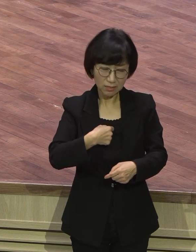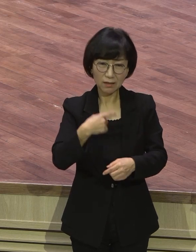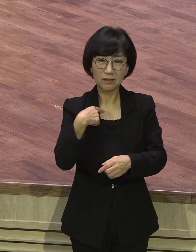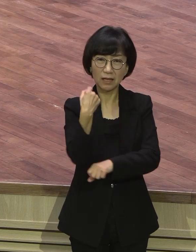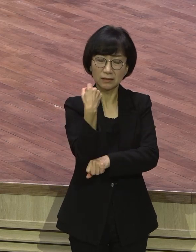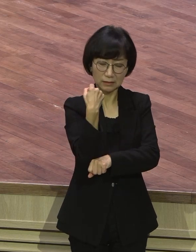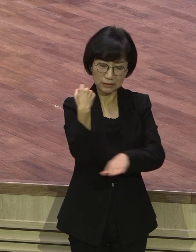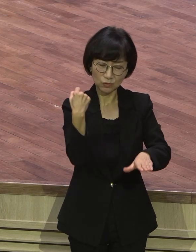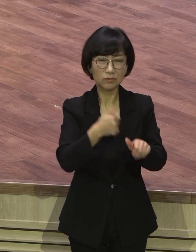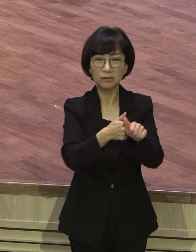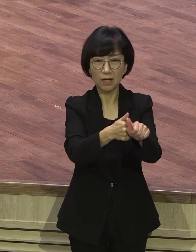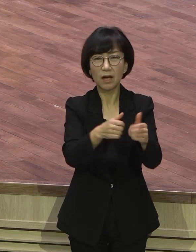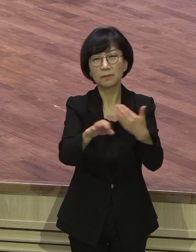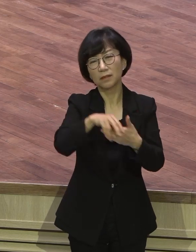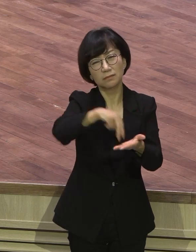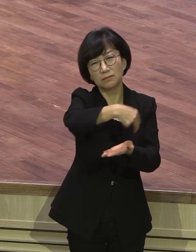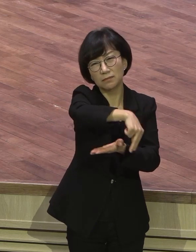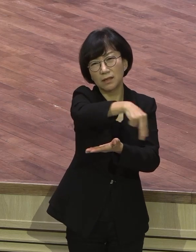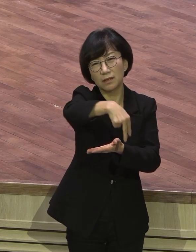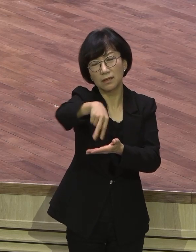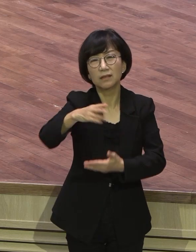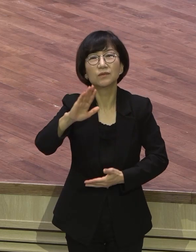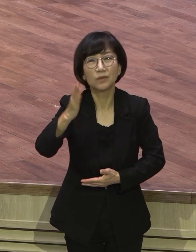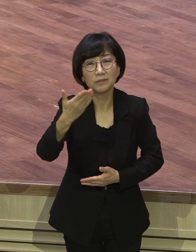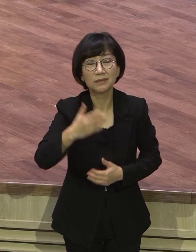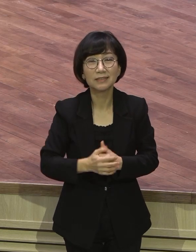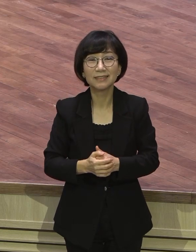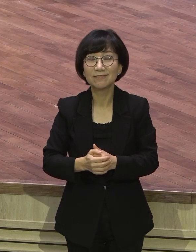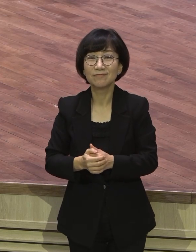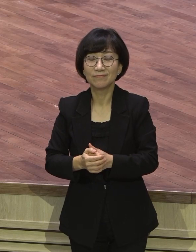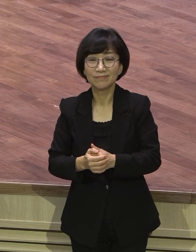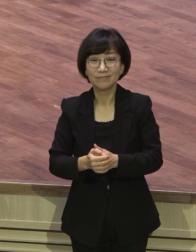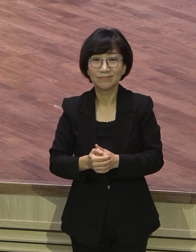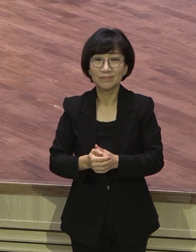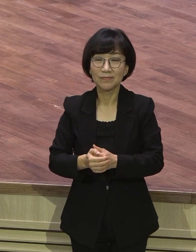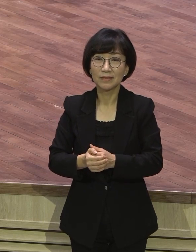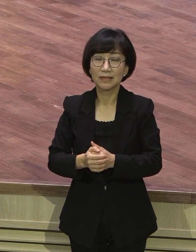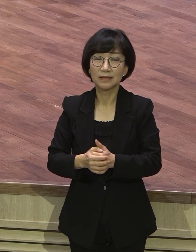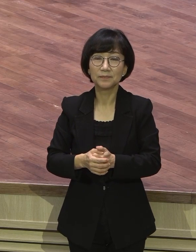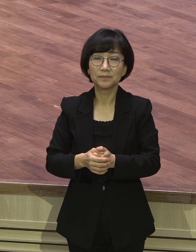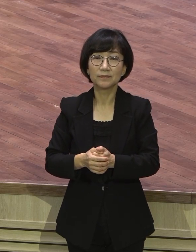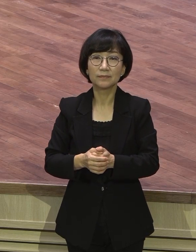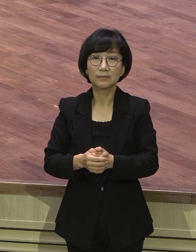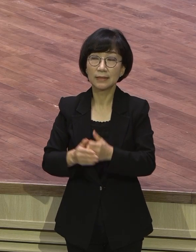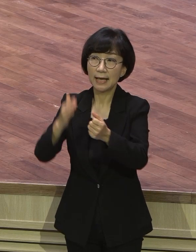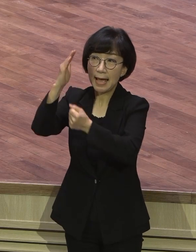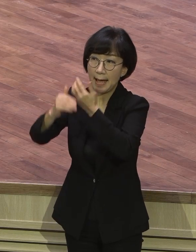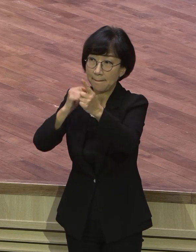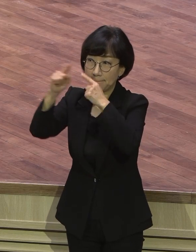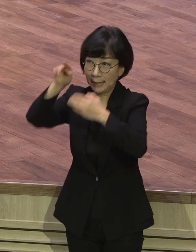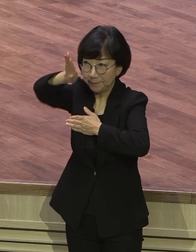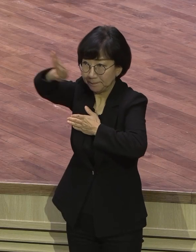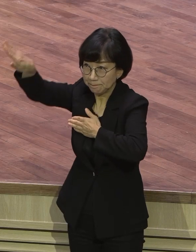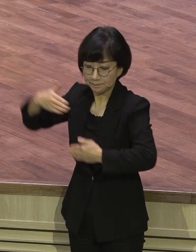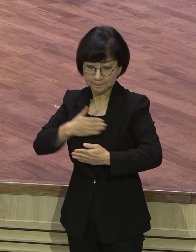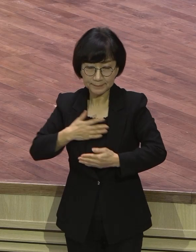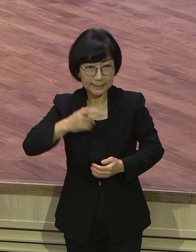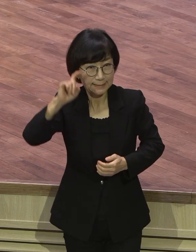방황하는 유리 방황하는 사람 너무 많아요. 하나님의 말씀이 아닌 자기의 사상과